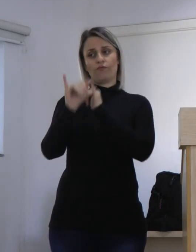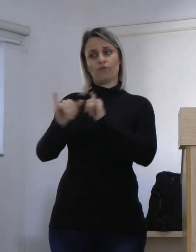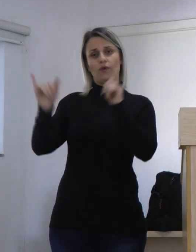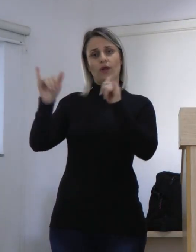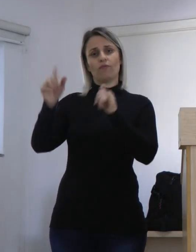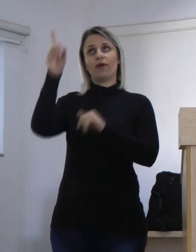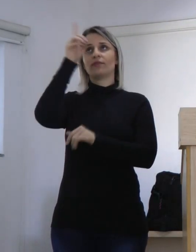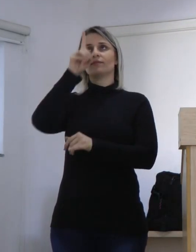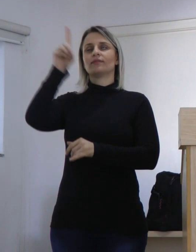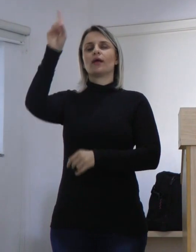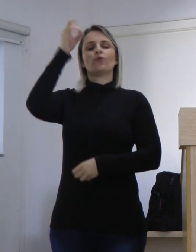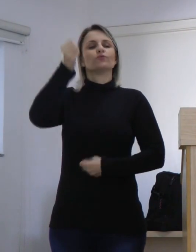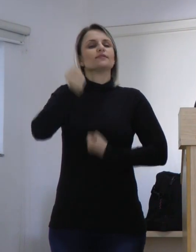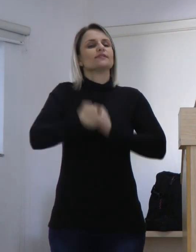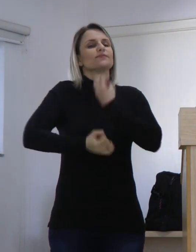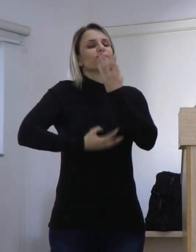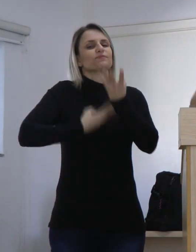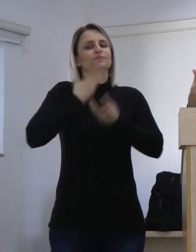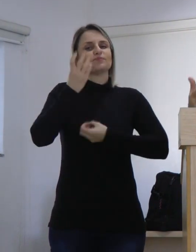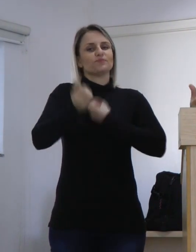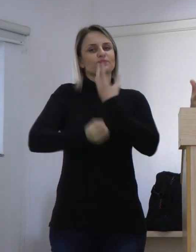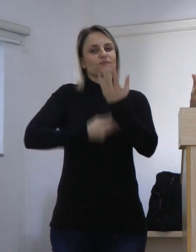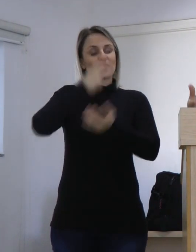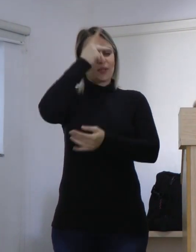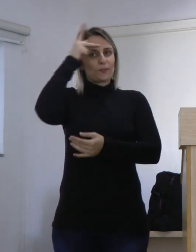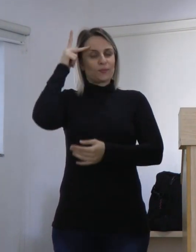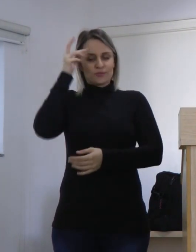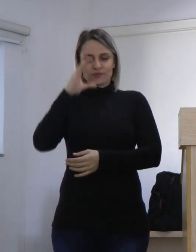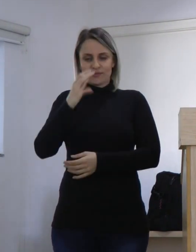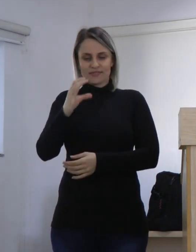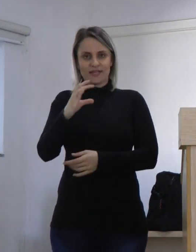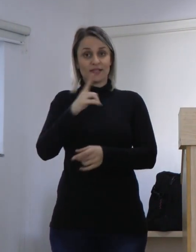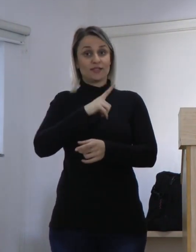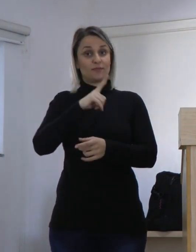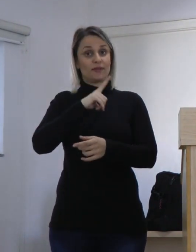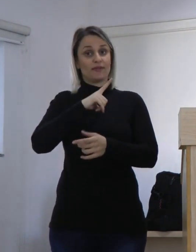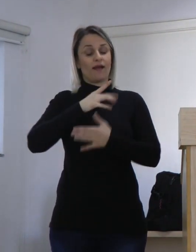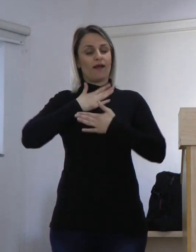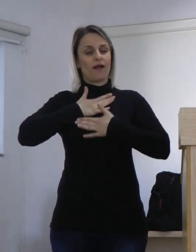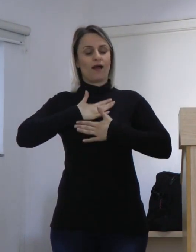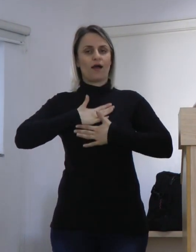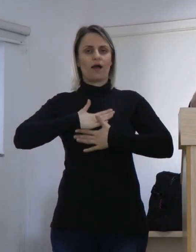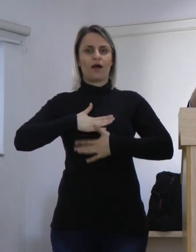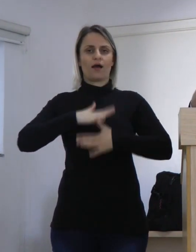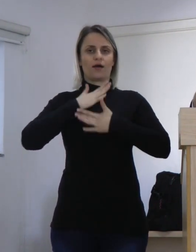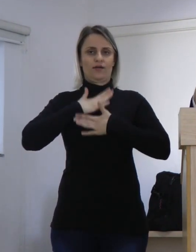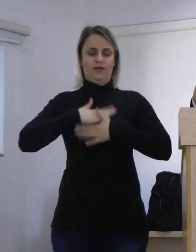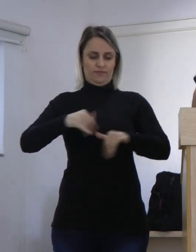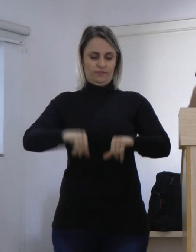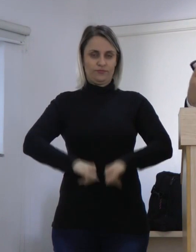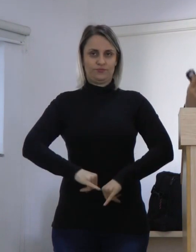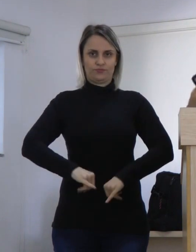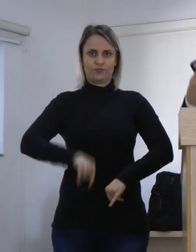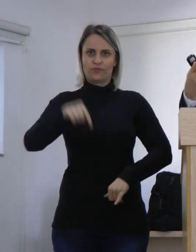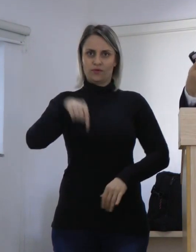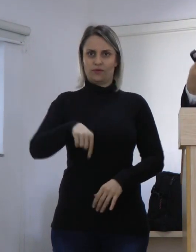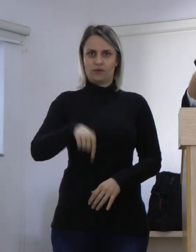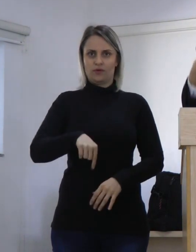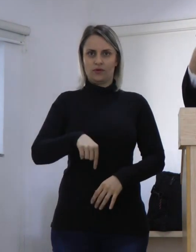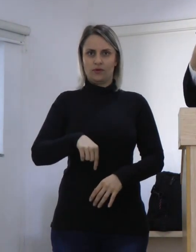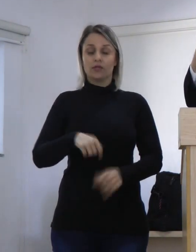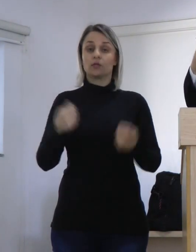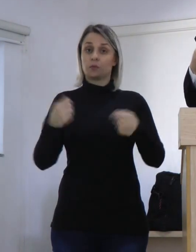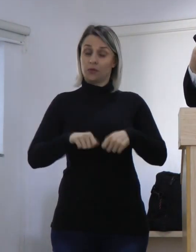ciência para que eles tragam alívio para os nossos sofrimentos aqui na Terra. Então vamos utilizar,